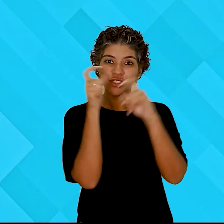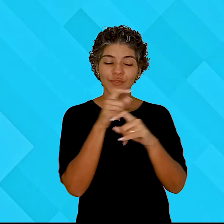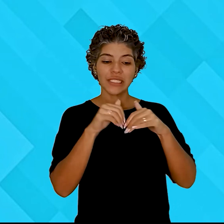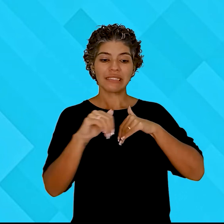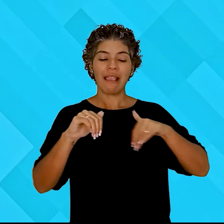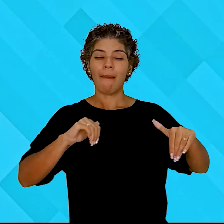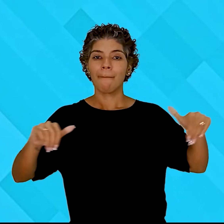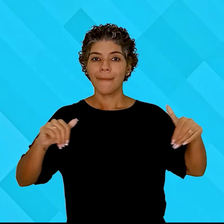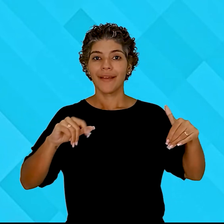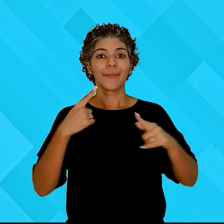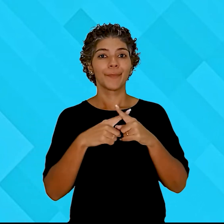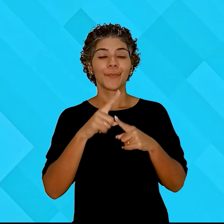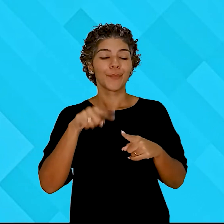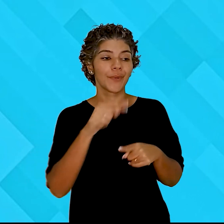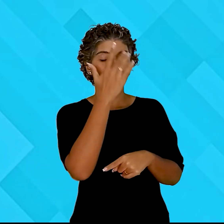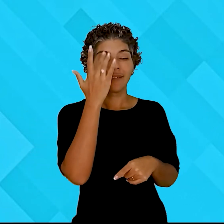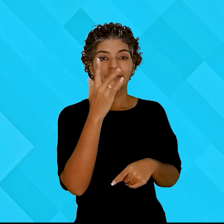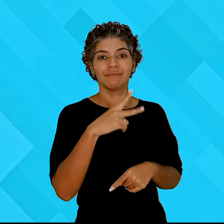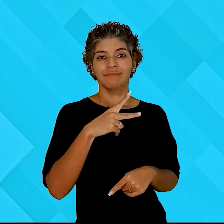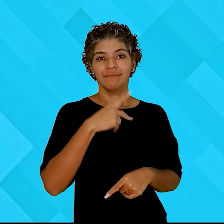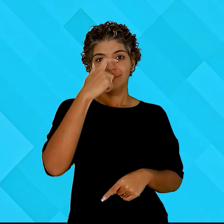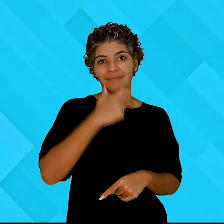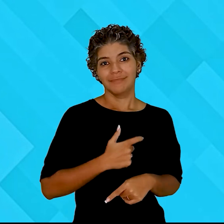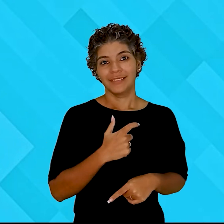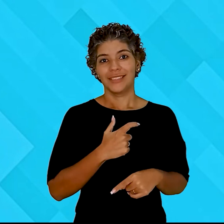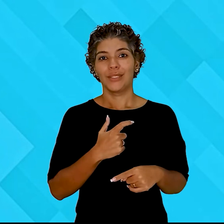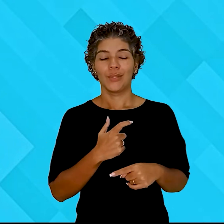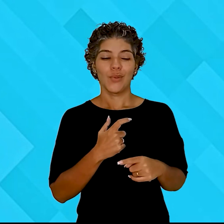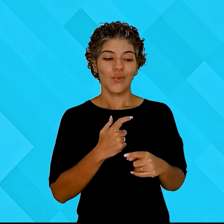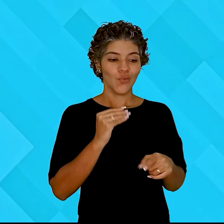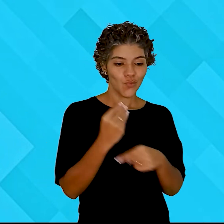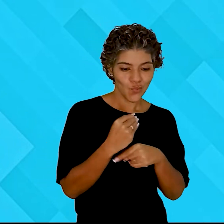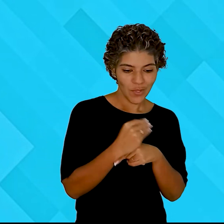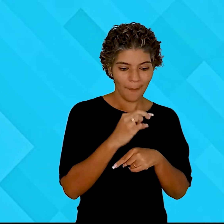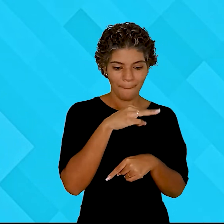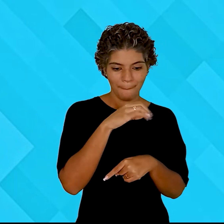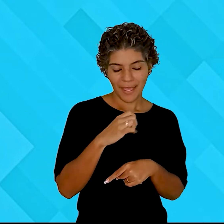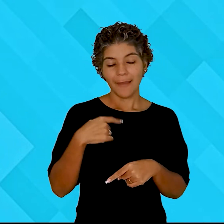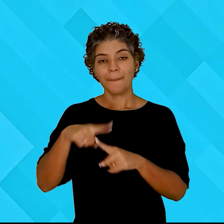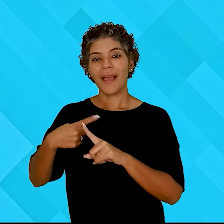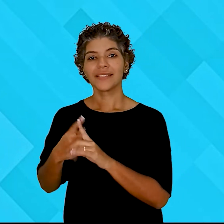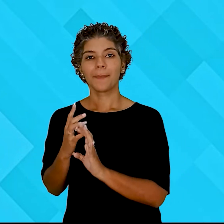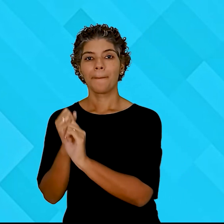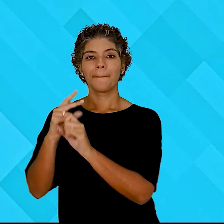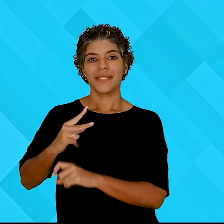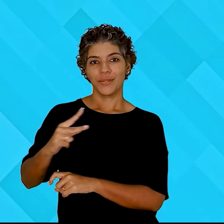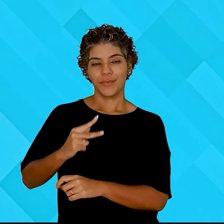das suas contas pessoais e da sua conta MEI. Mas isso é importante porque vão ser exigidos uma série de